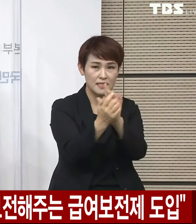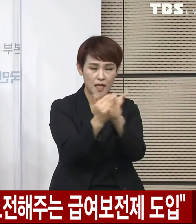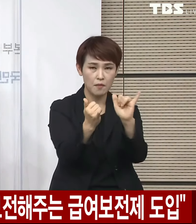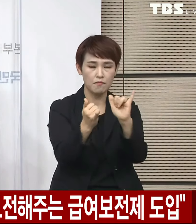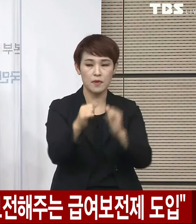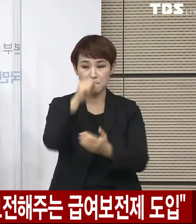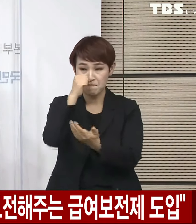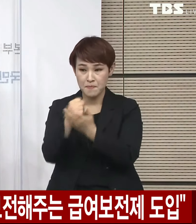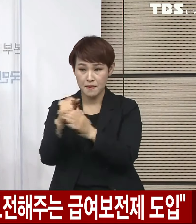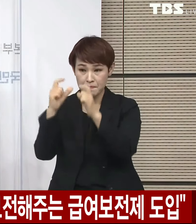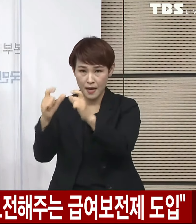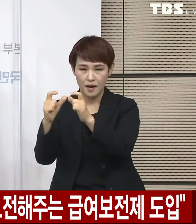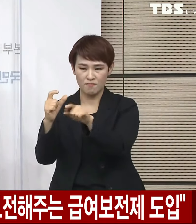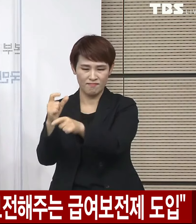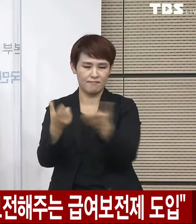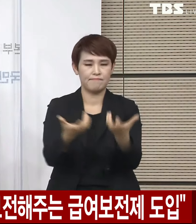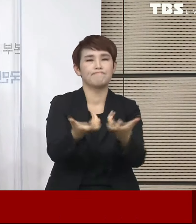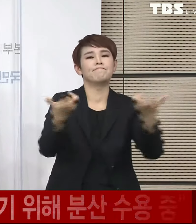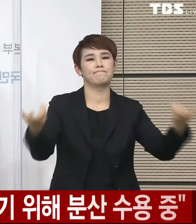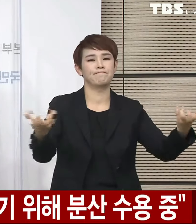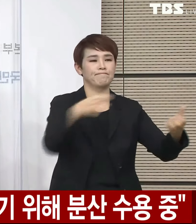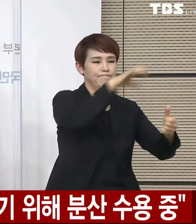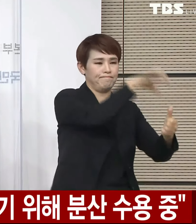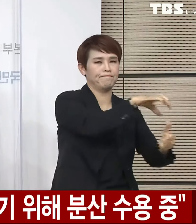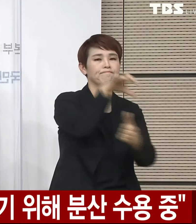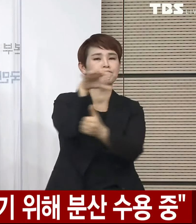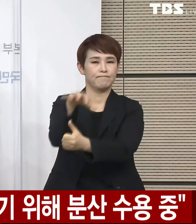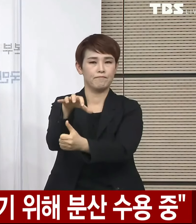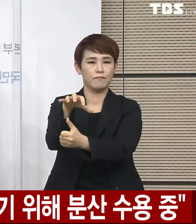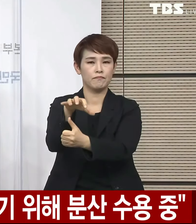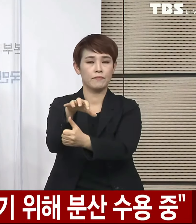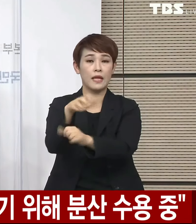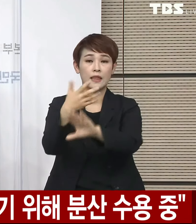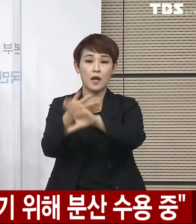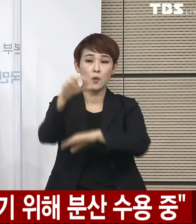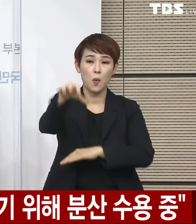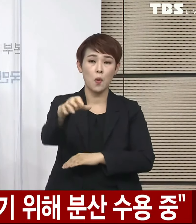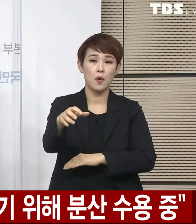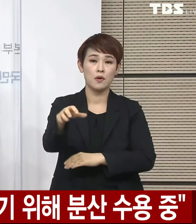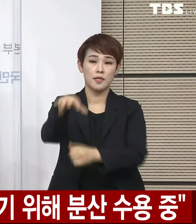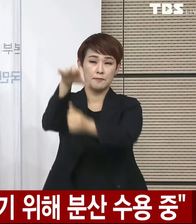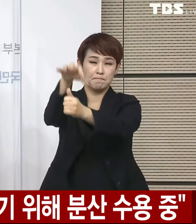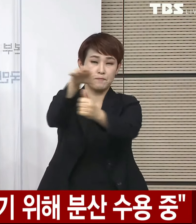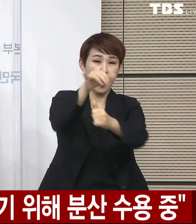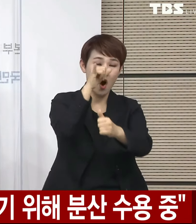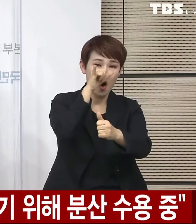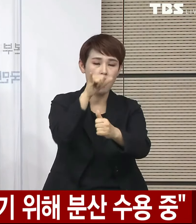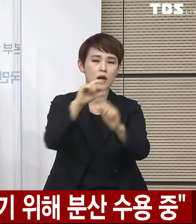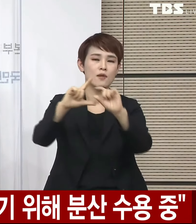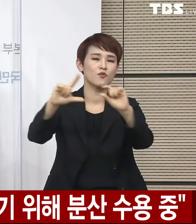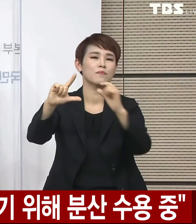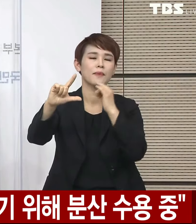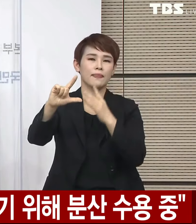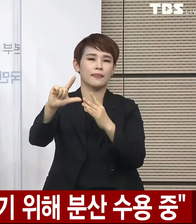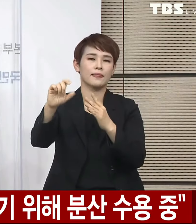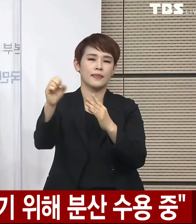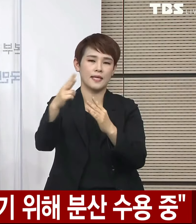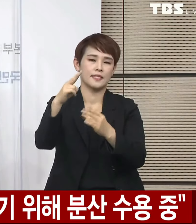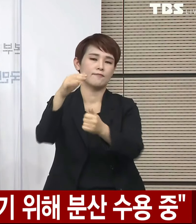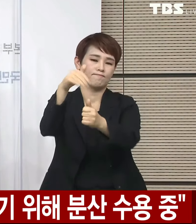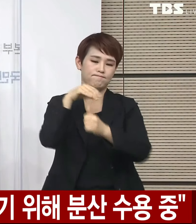판정을 받은 자를 분리해 수용하고 다른 기관에 분산되었던 인원도 일부만 다시